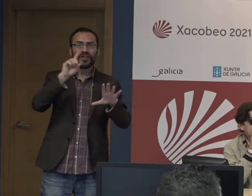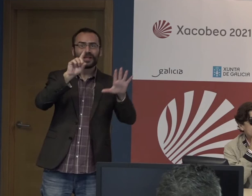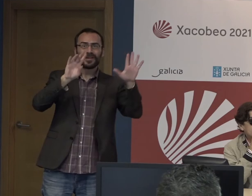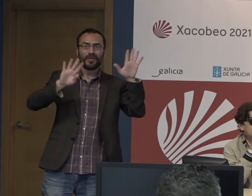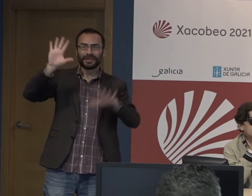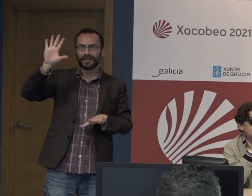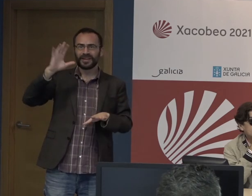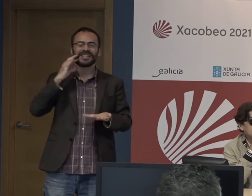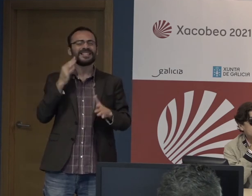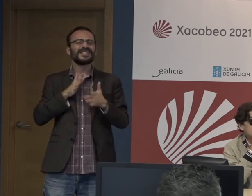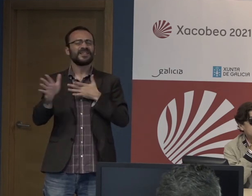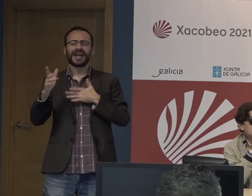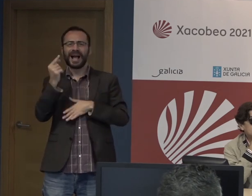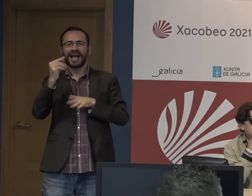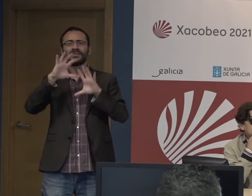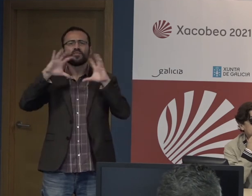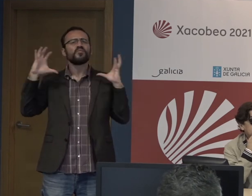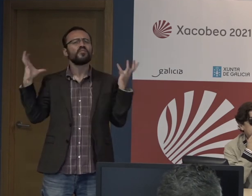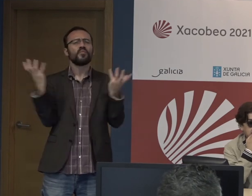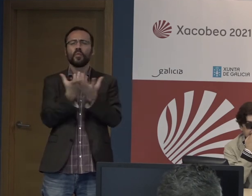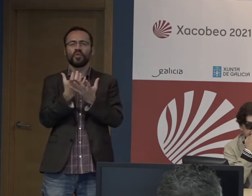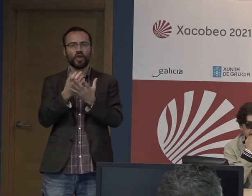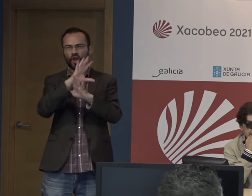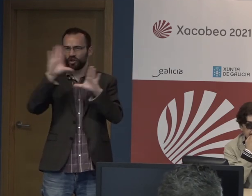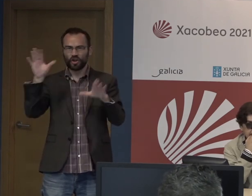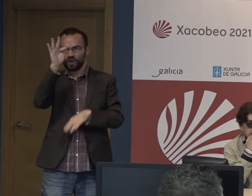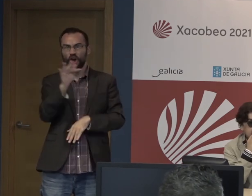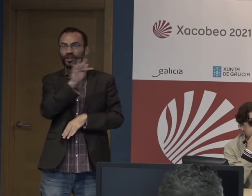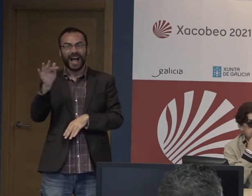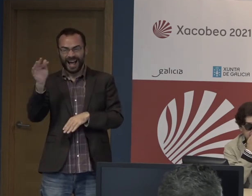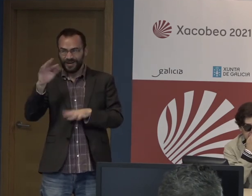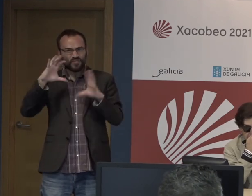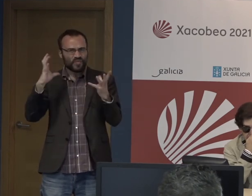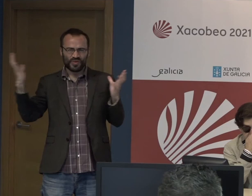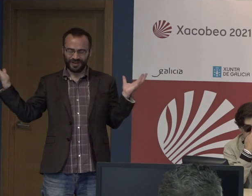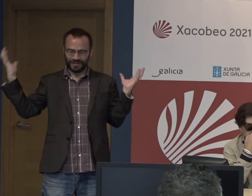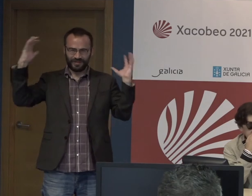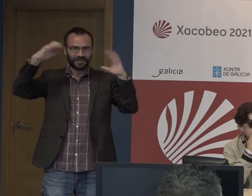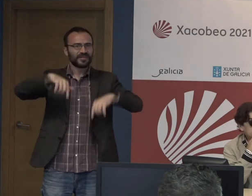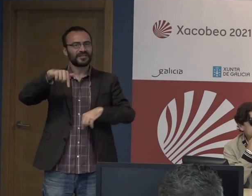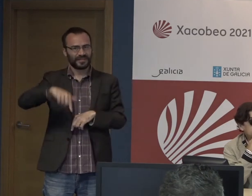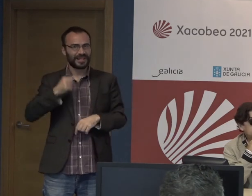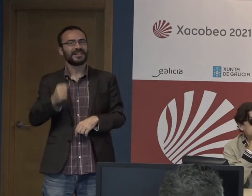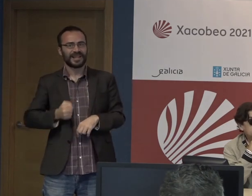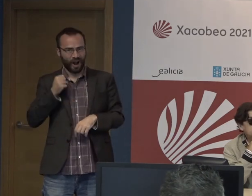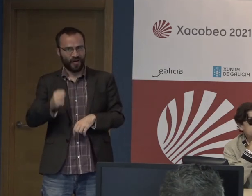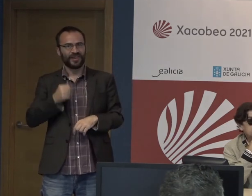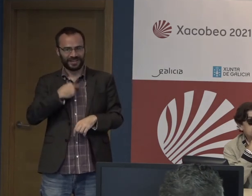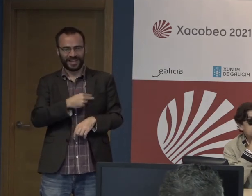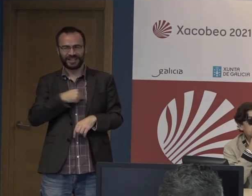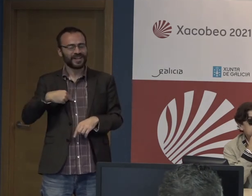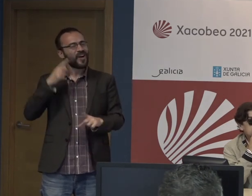¿no? Contando Vaticano y Palestina. O sea, que vienen de todo el mundo, y lo que queremos es que